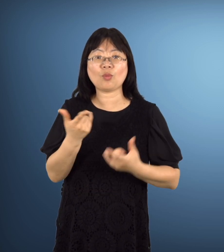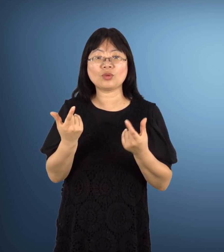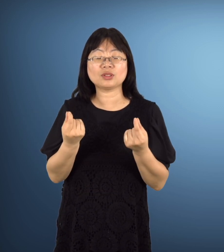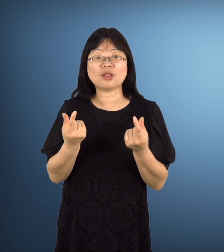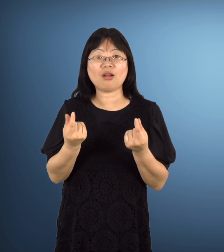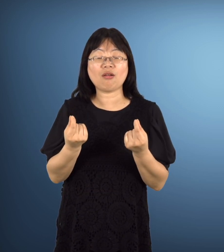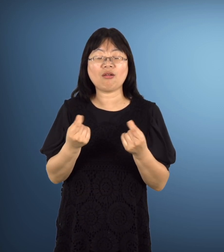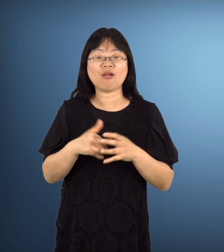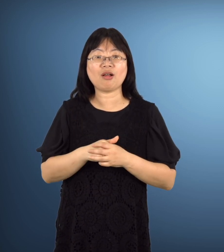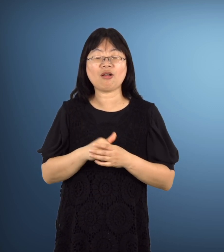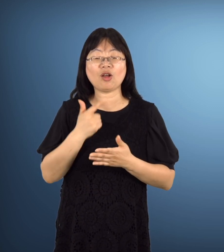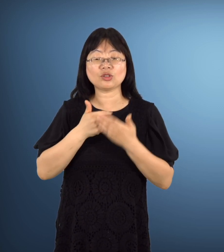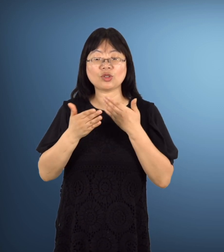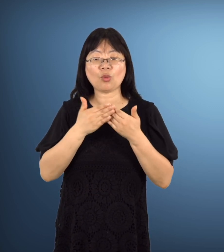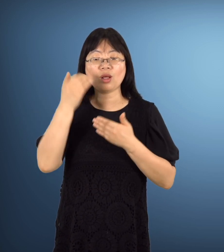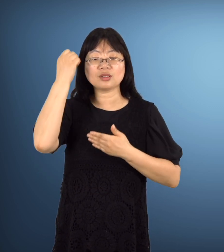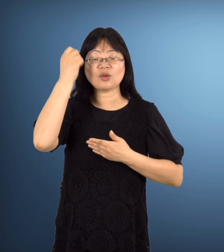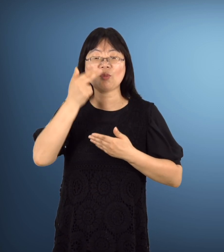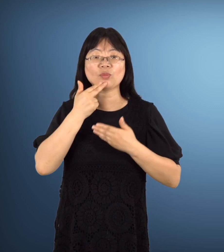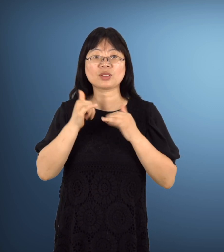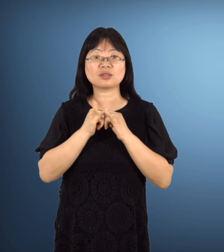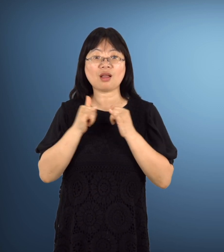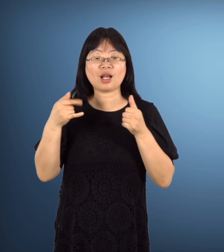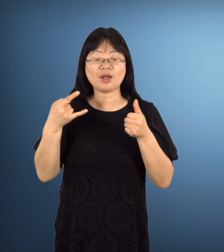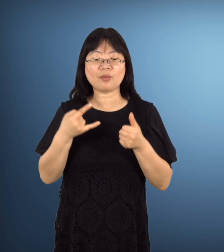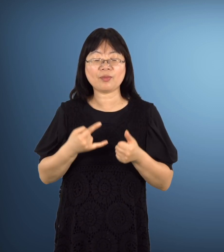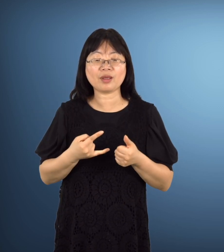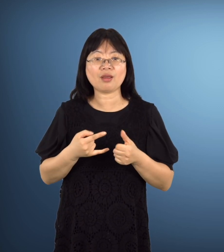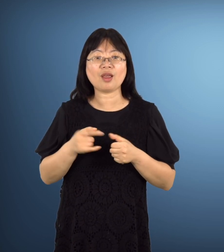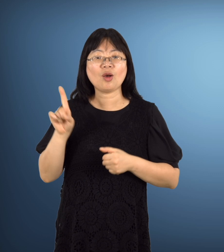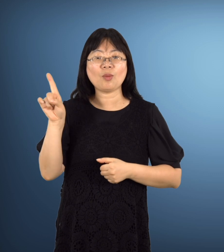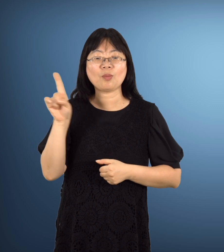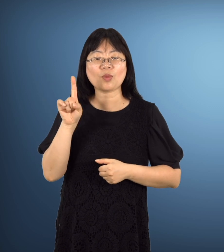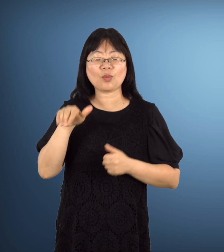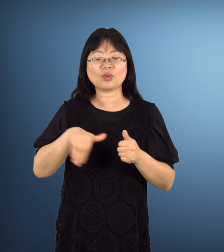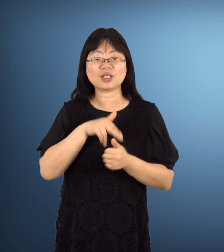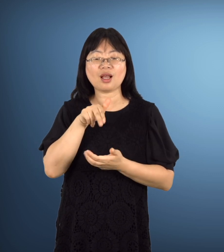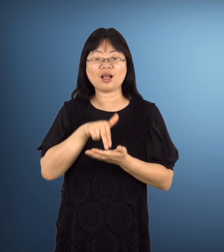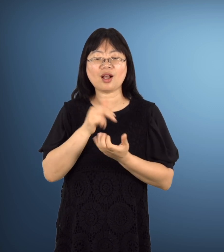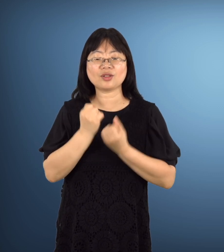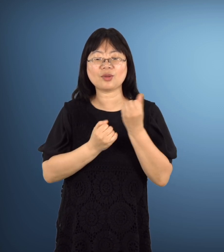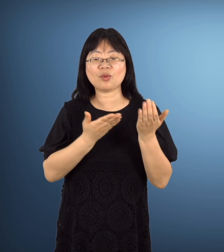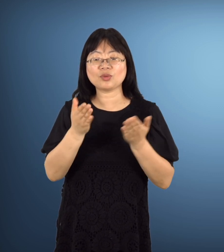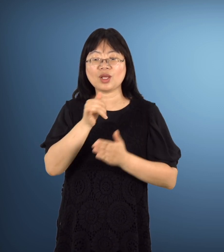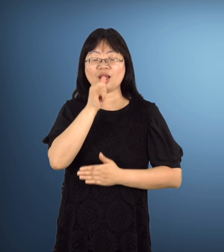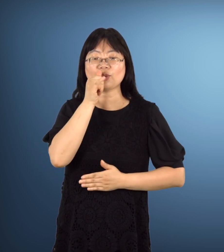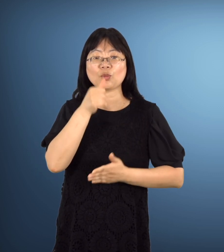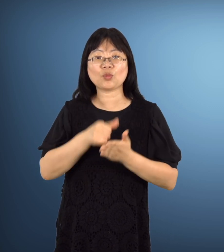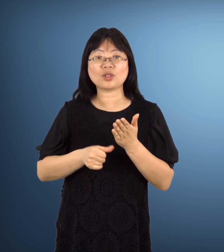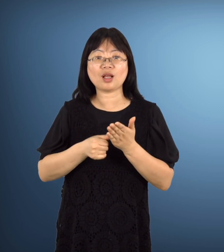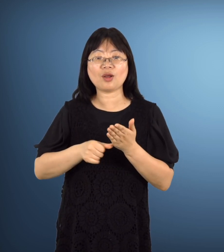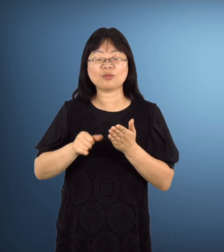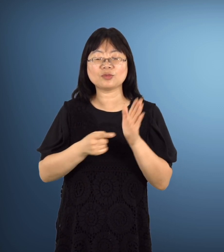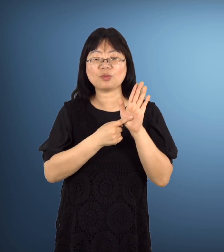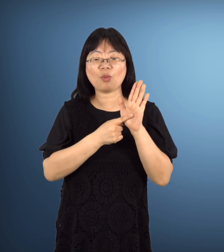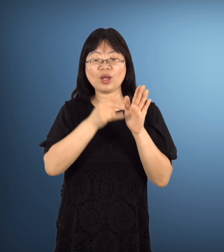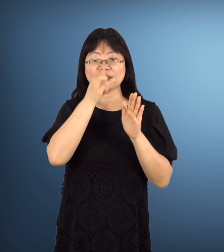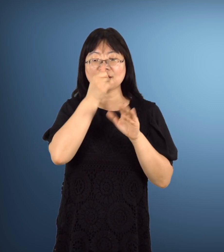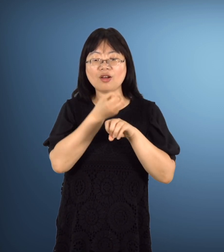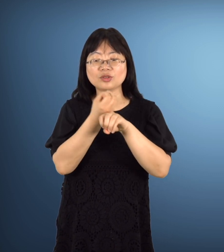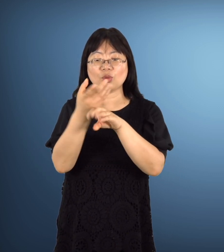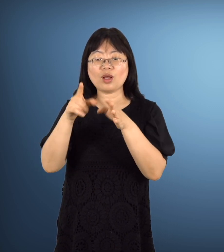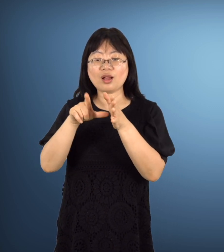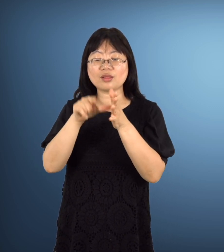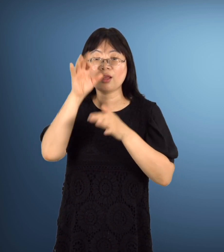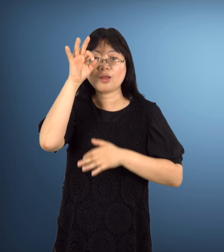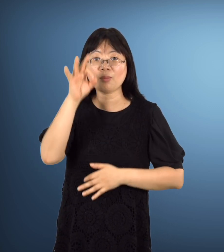그런 경험이 기억이 없는 분들에게 어떤 상황을 설명하거나 사물을 묘사하여 전달할